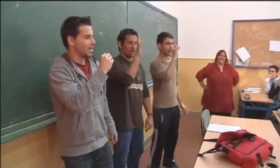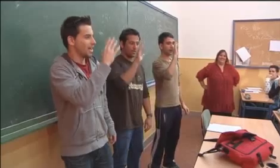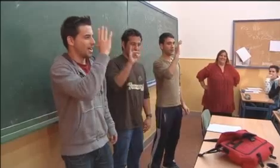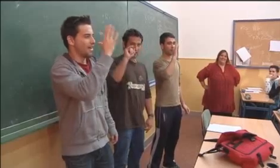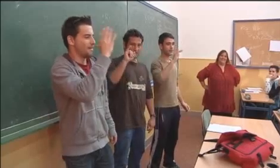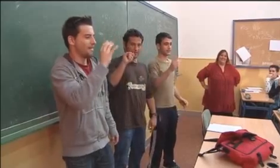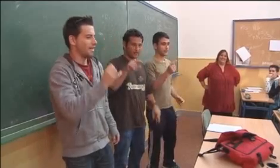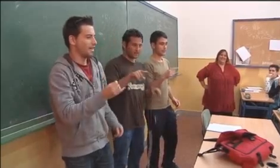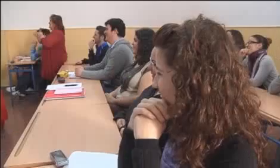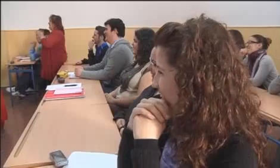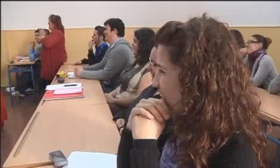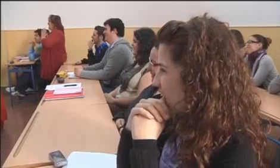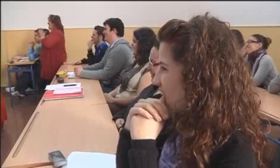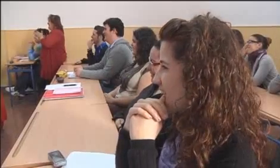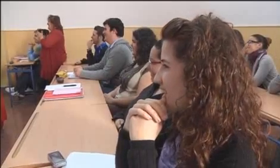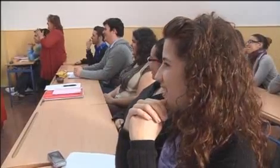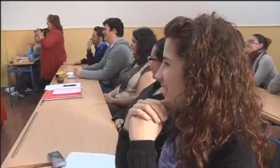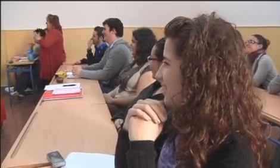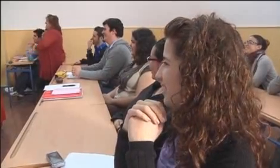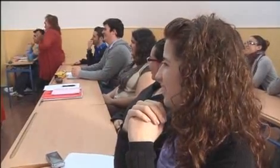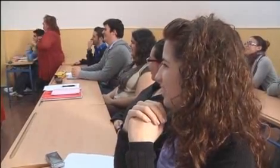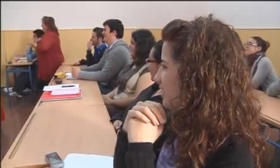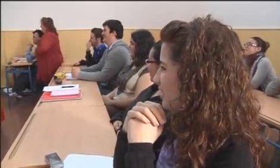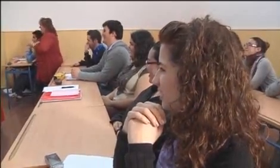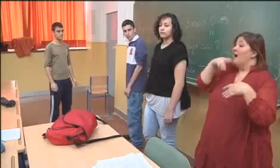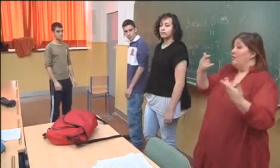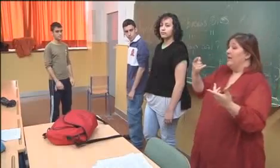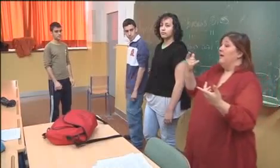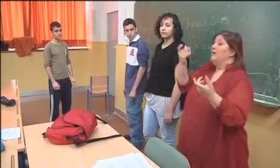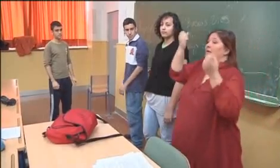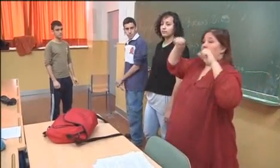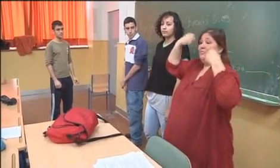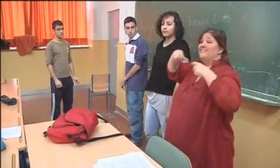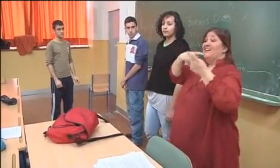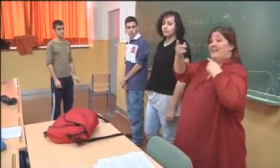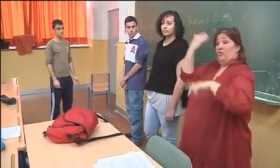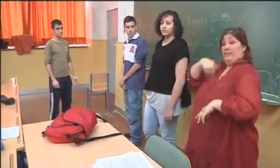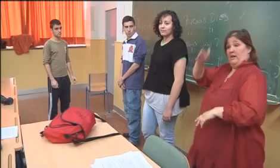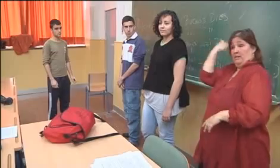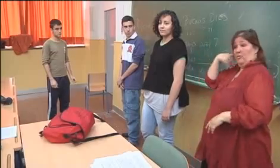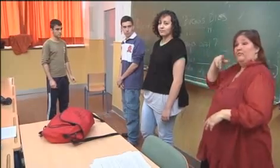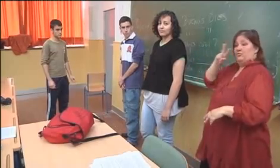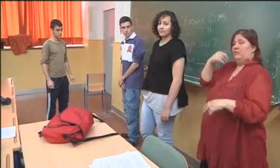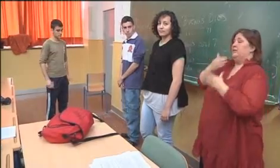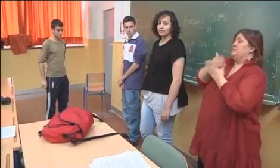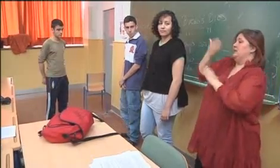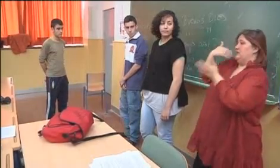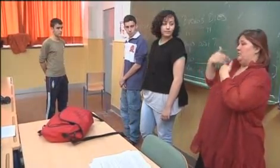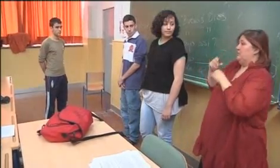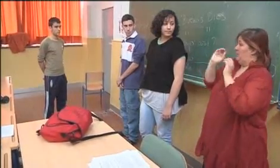sea mucho más práctico más que el objetivo únicamente de aprender la lengua de sos ahora vamos a practicar el diálogo que ya habíamos visto en clase anteriormente De